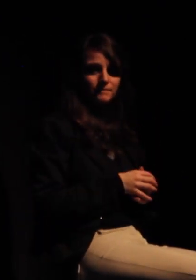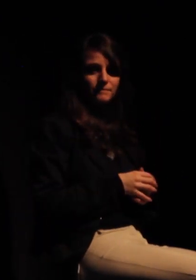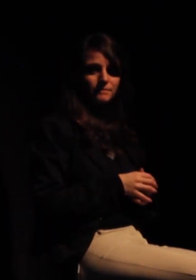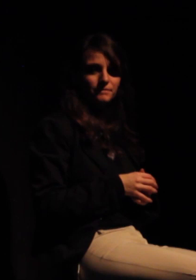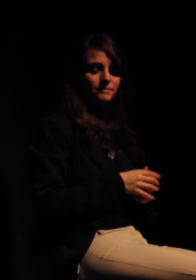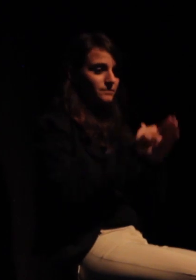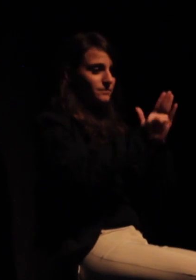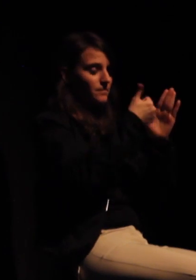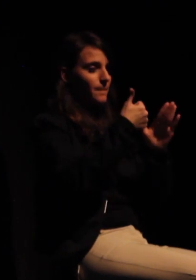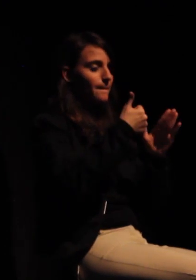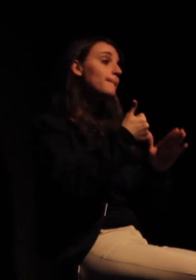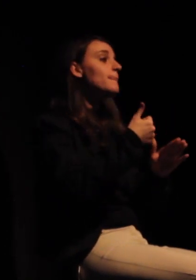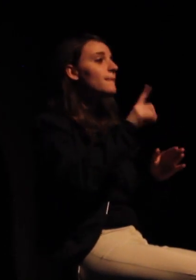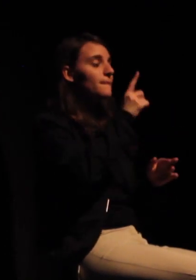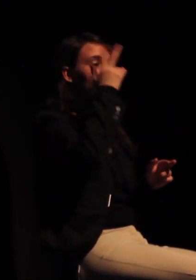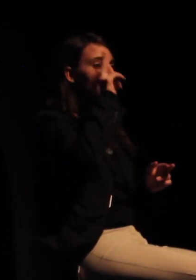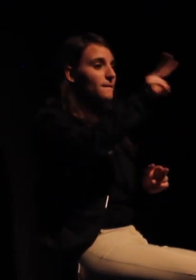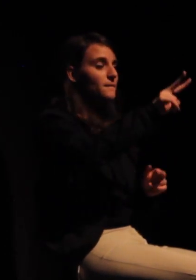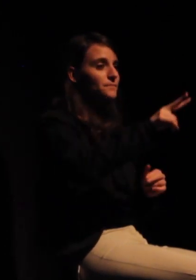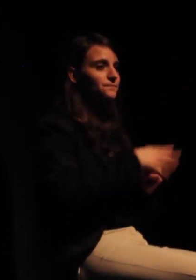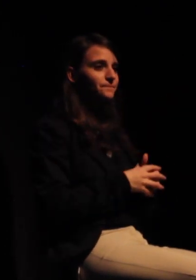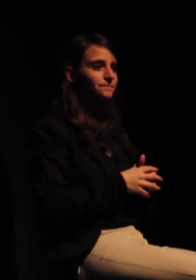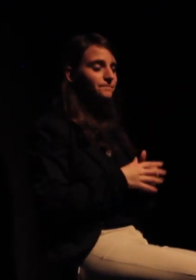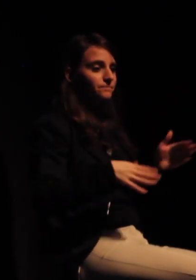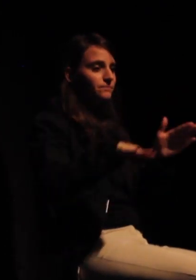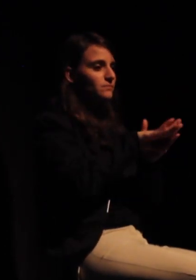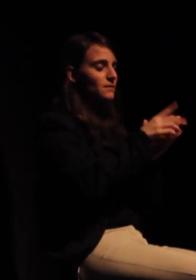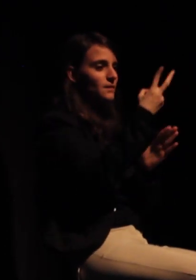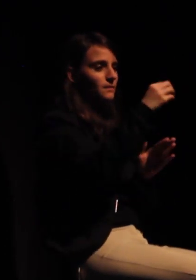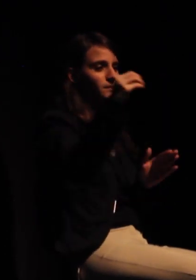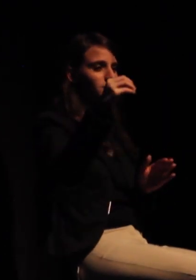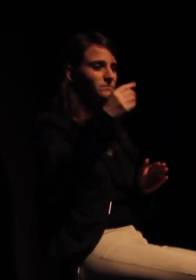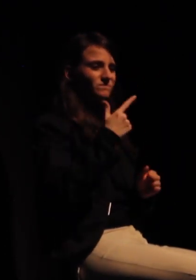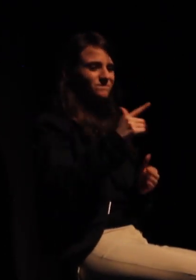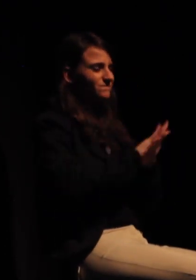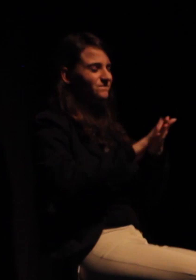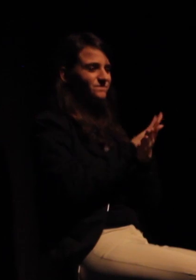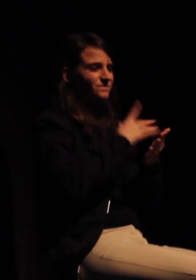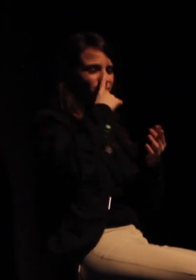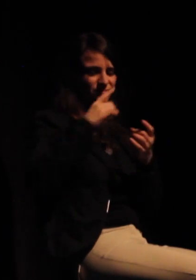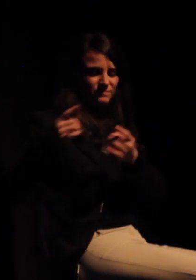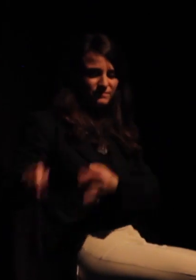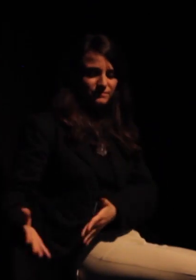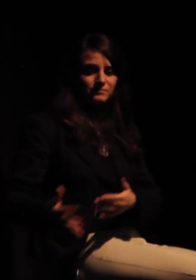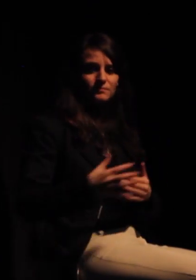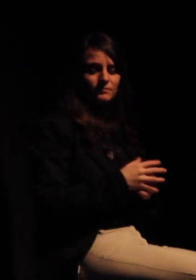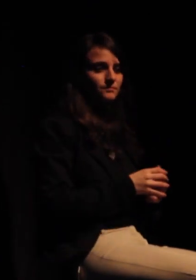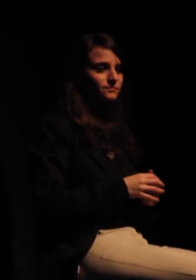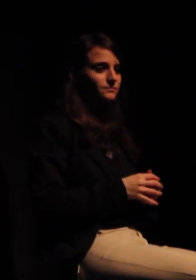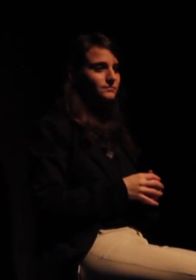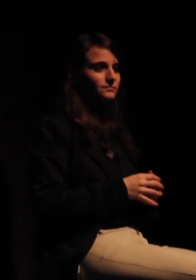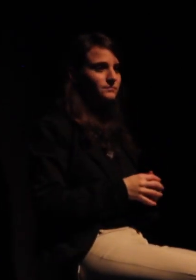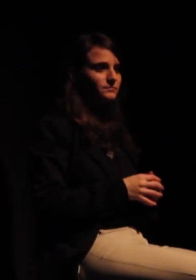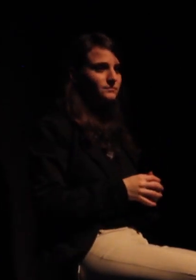A primeira versão do Não Verás, quando cheguei nas páginas 200, não era nada daquilo que eu joguei fora. E